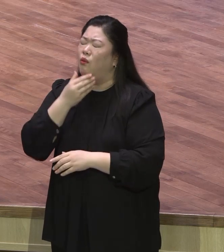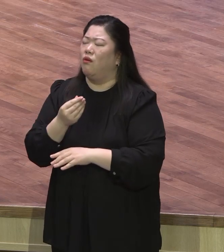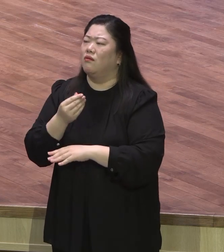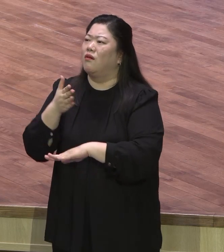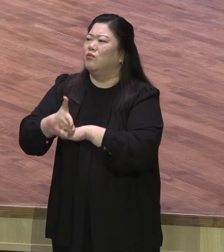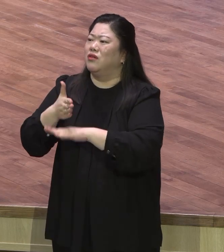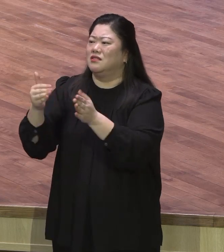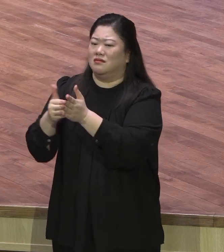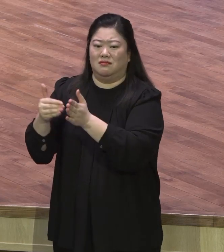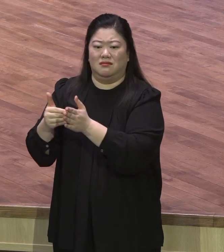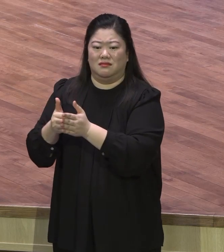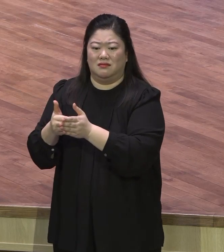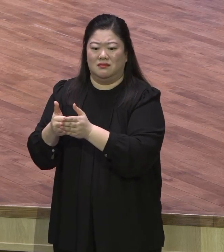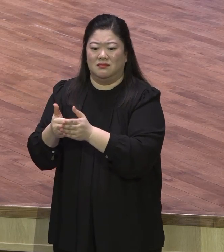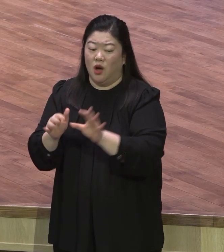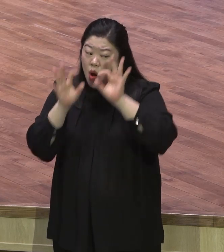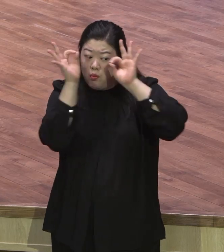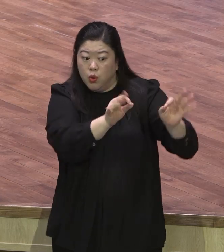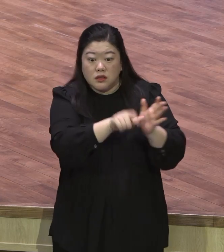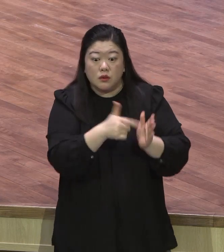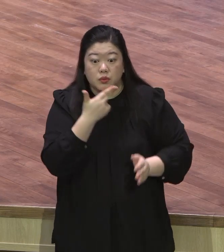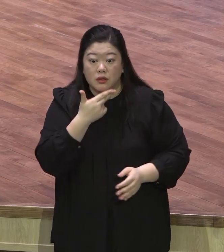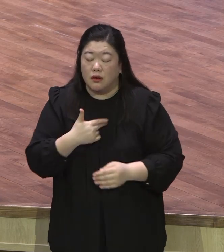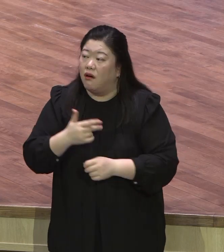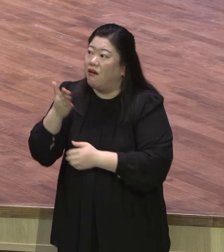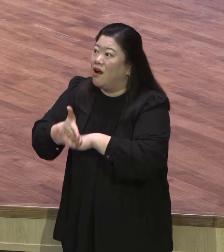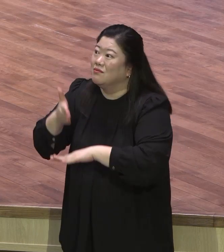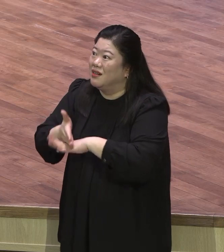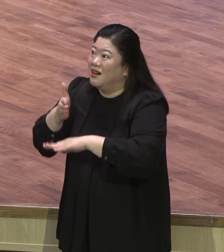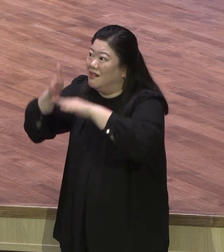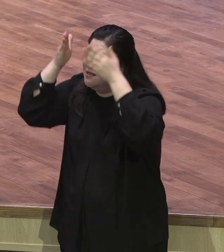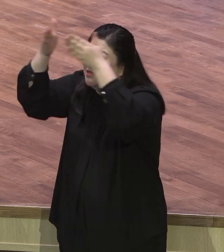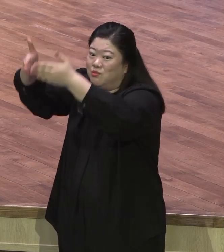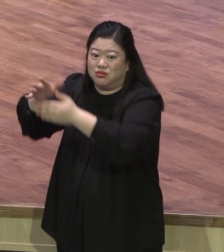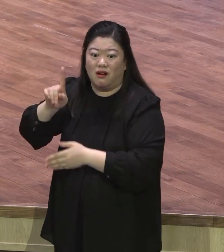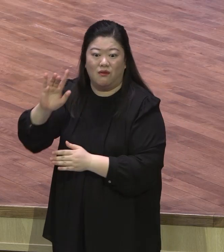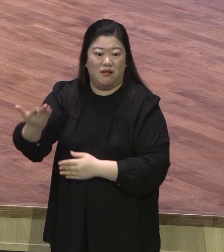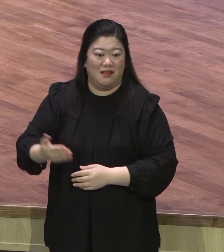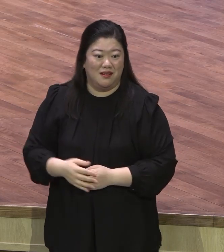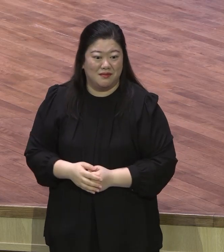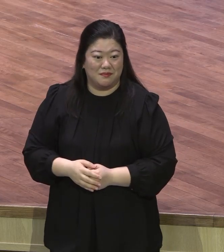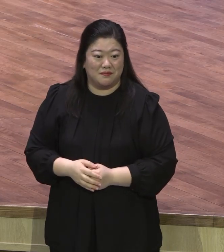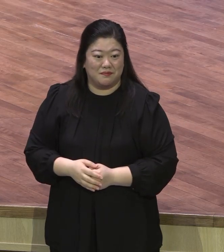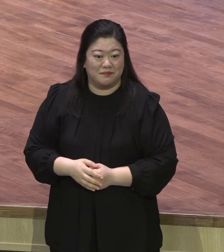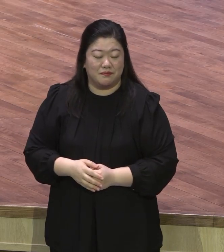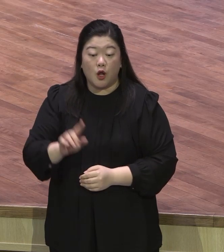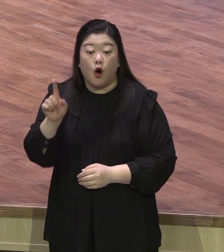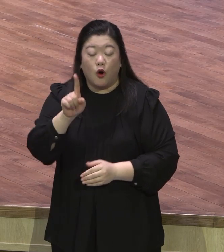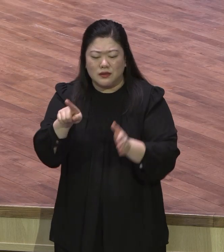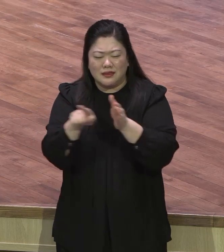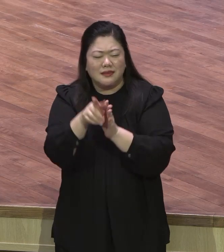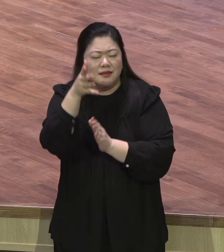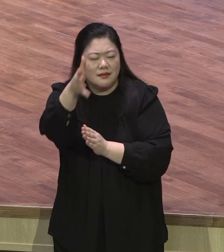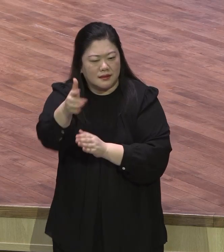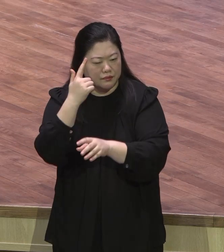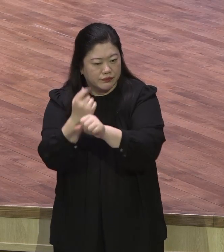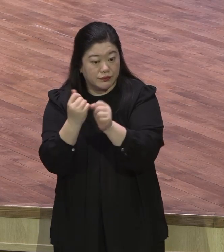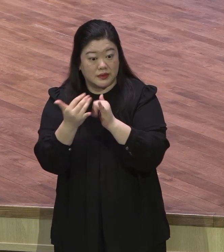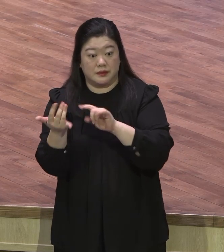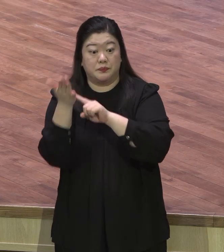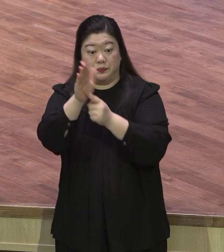그러면 하나님 나라가 임한 사람이에요 한신학자는 나라가 임하오시며라는